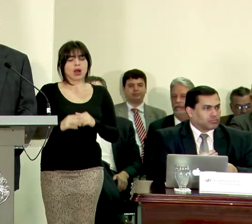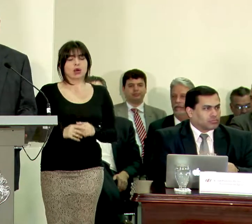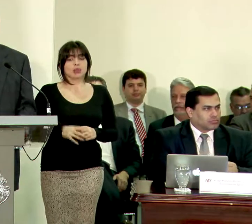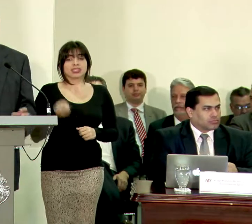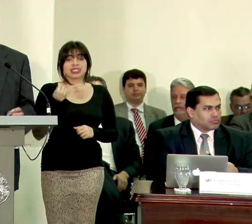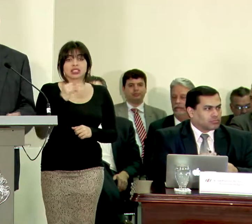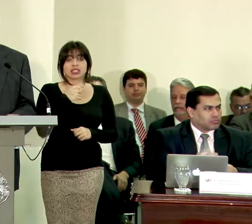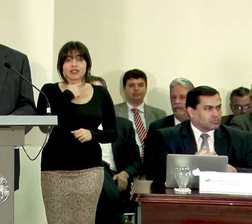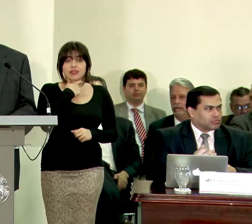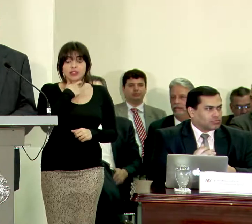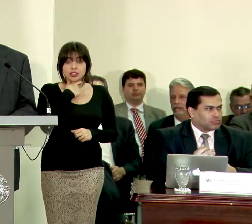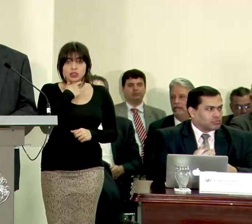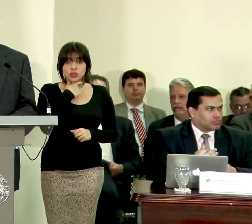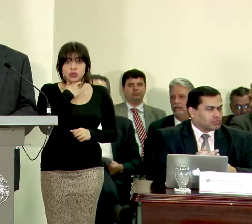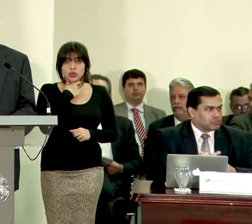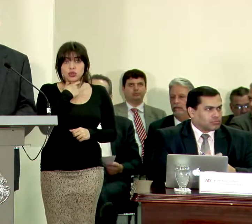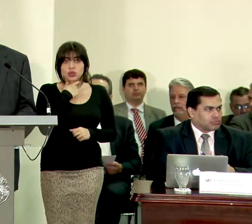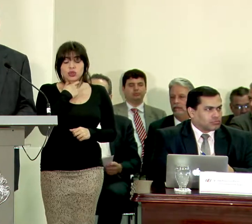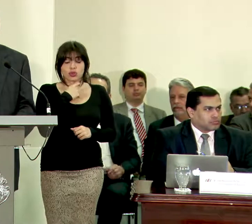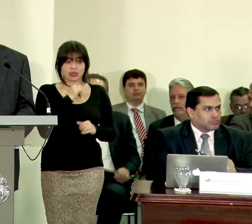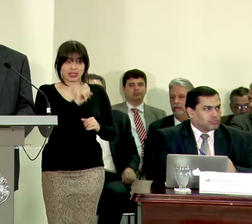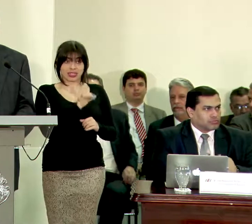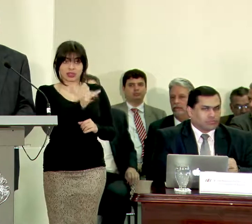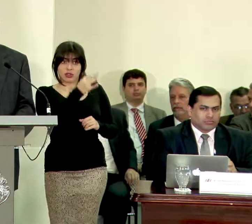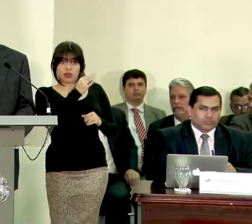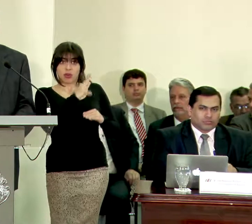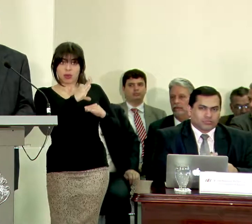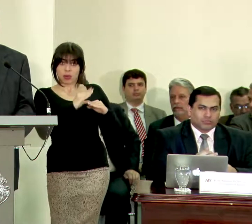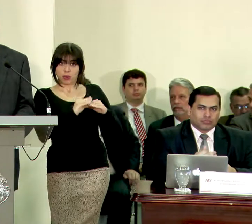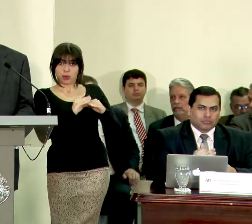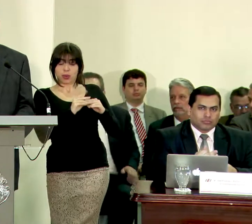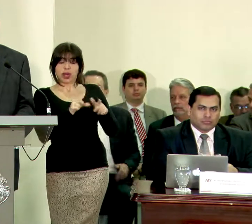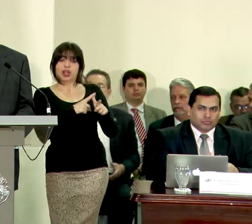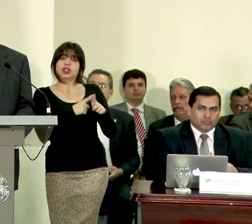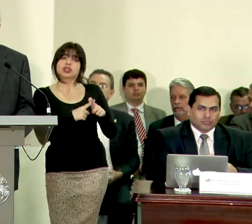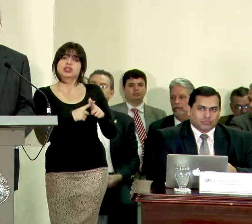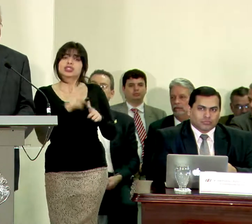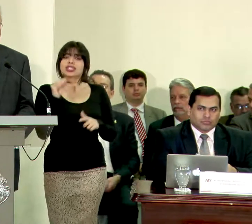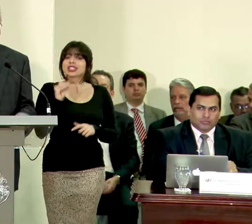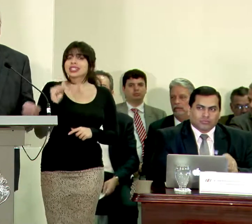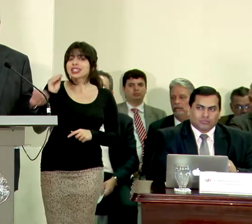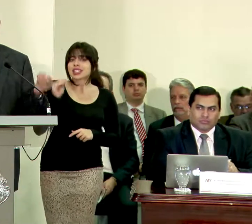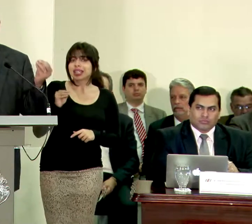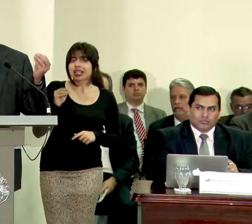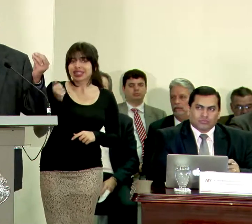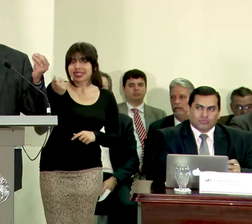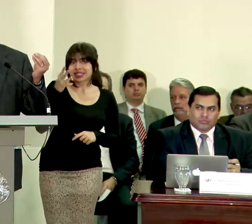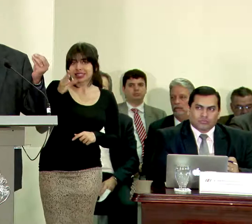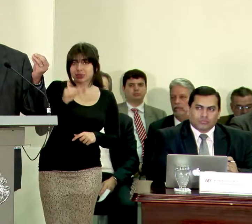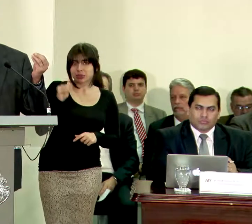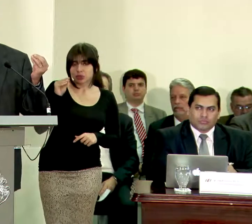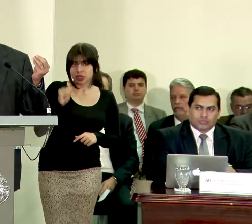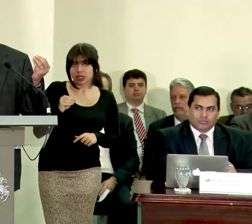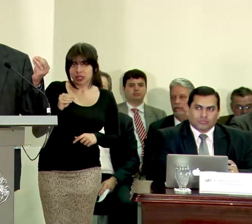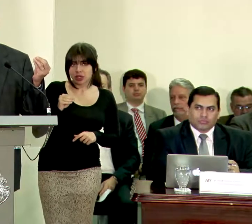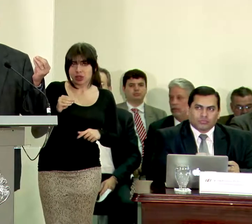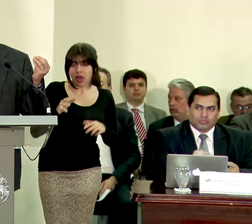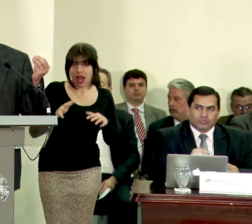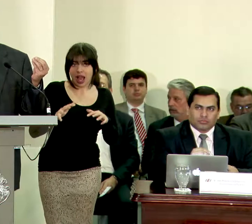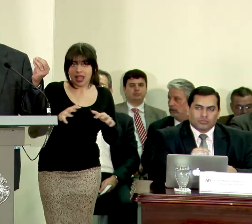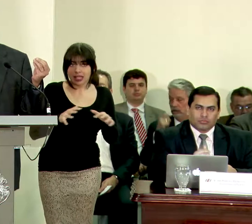la inflación es de ese tamaño, entonces una tasa de interés de un 15%